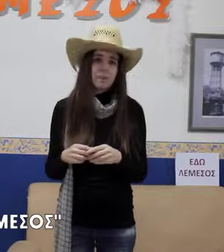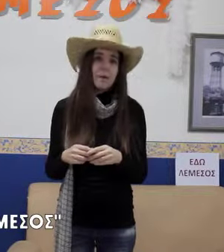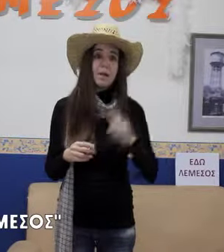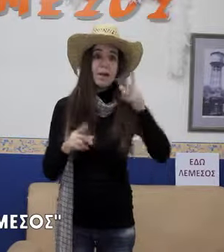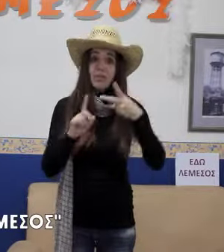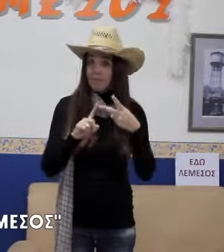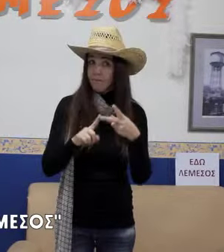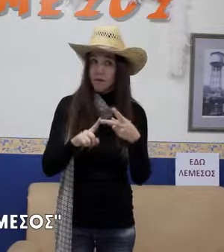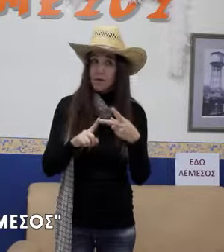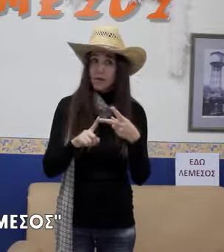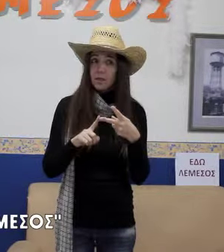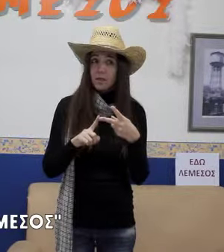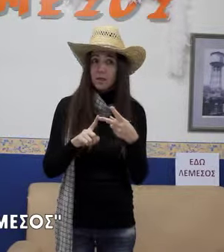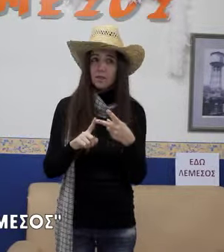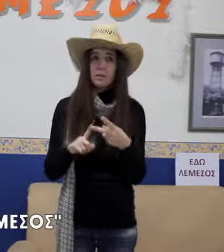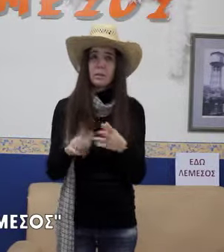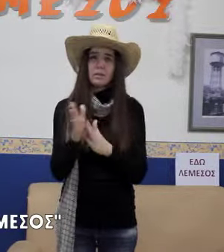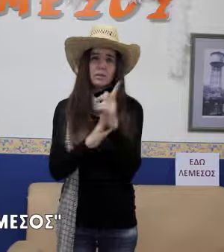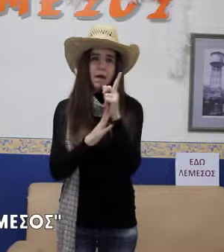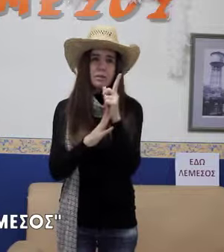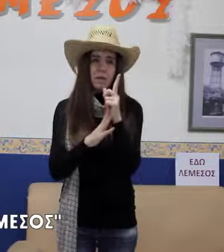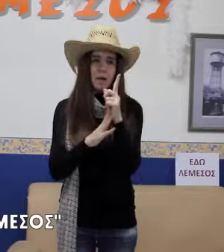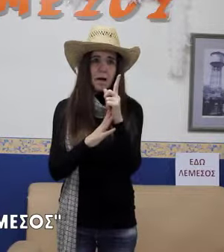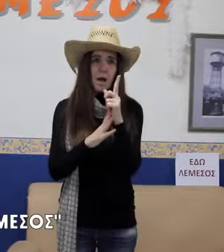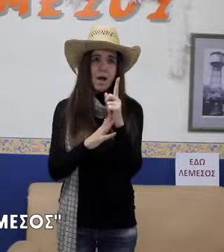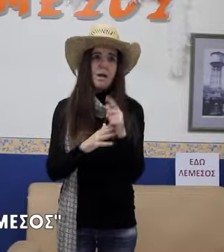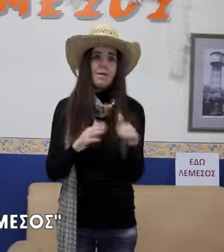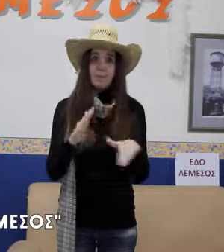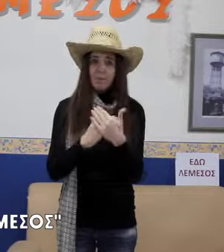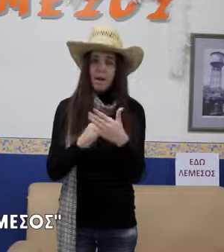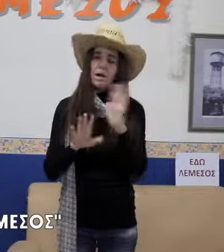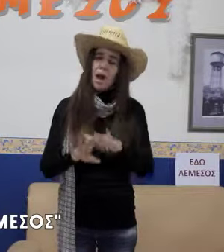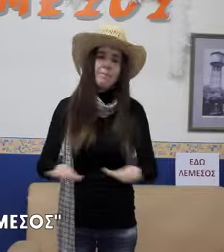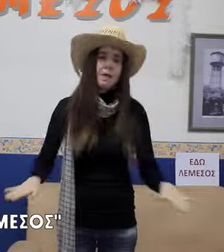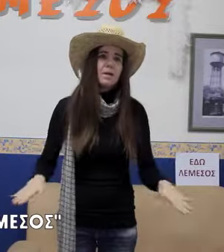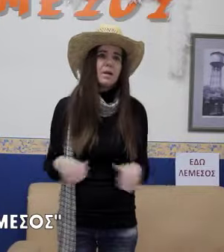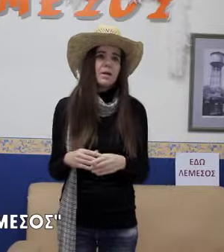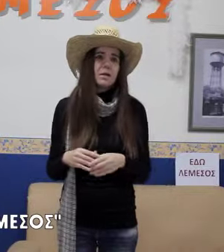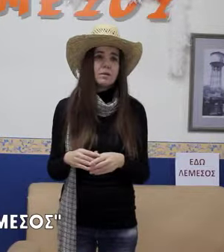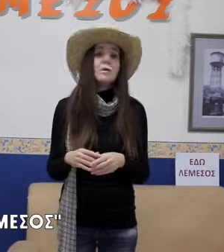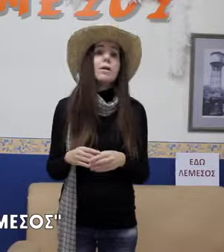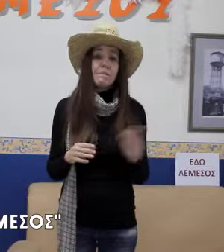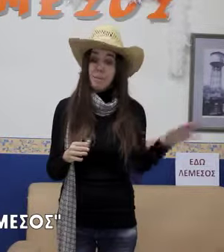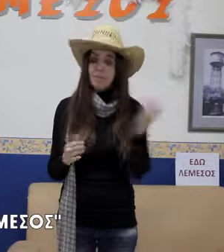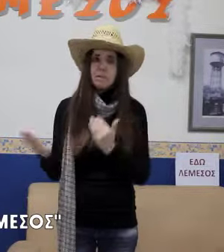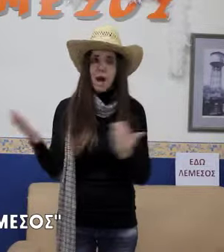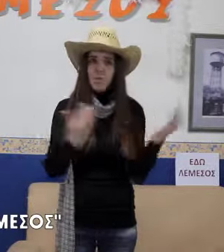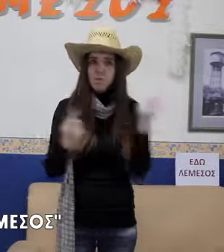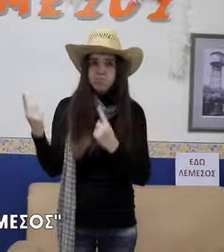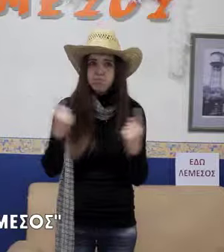δεύτερη στις 11 για τα άλλα παιδιά που θα προσέλθουν στο χώρο.